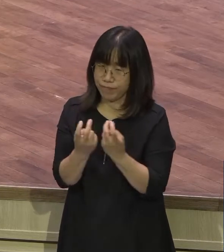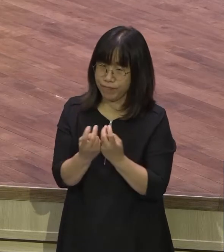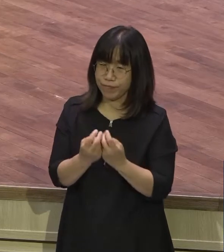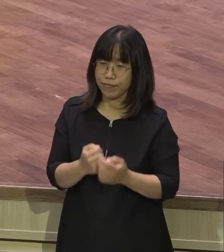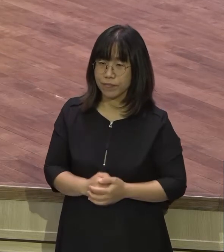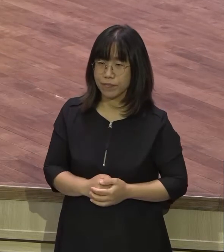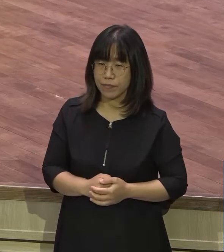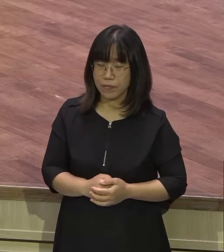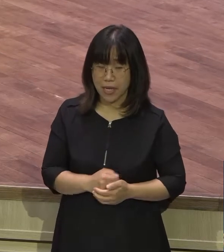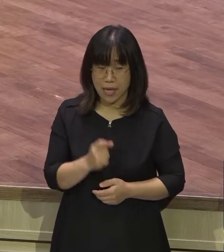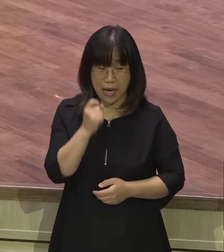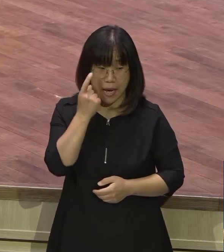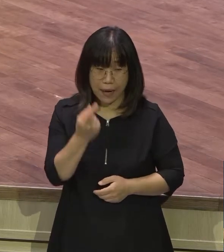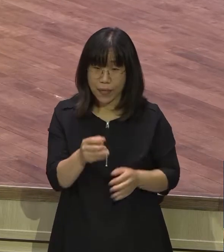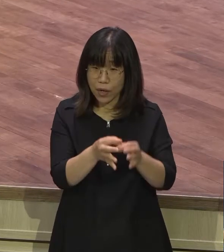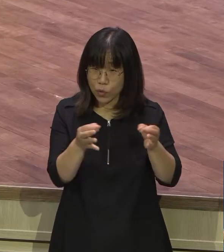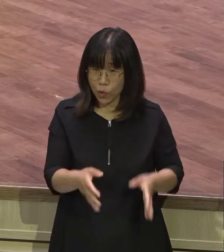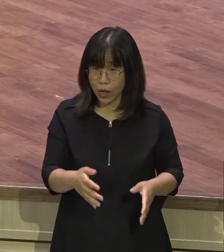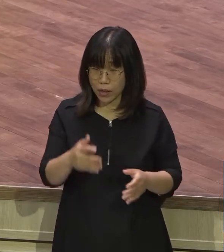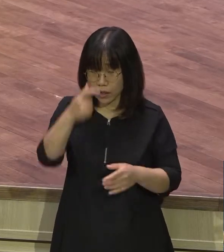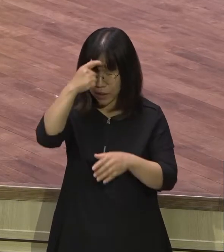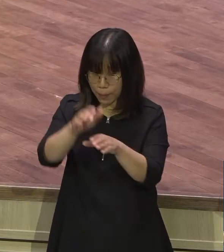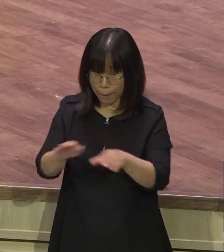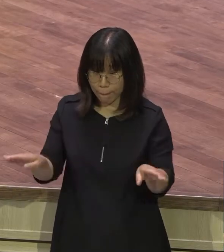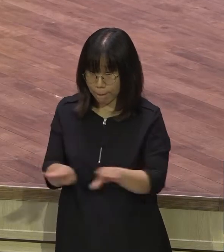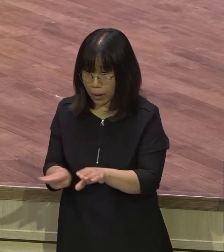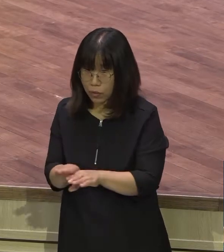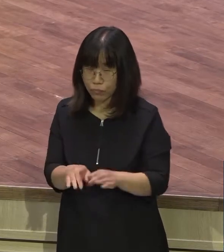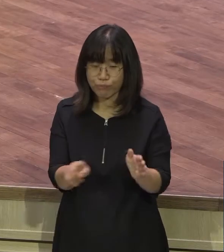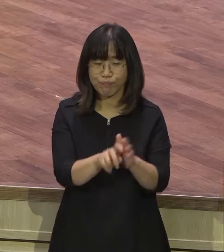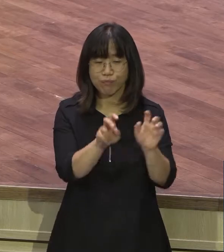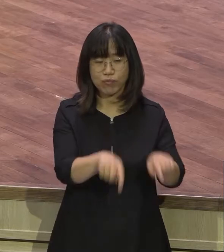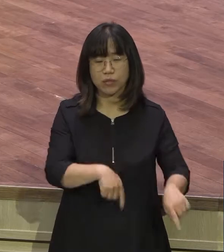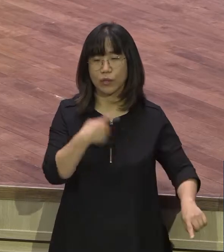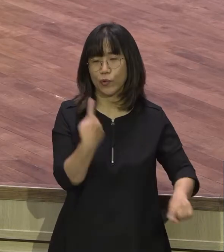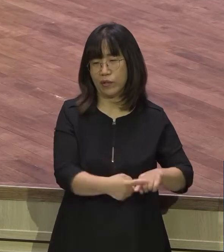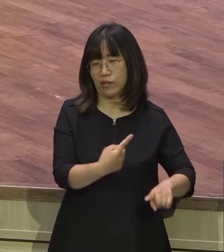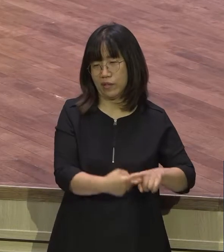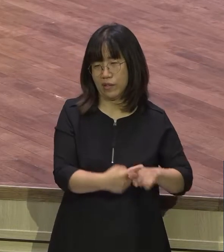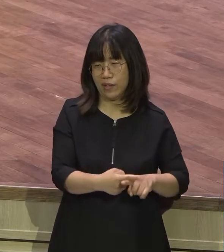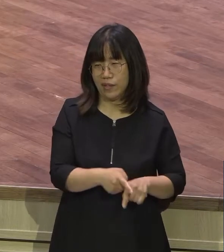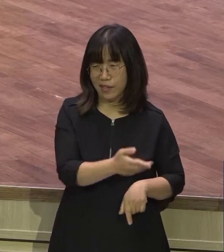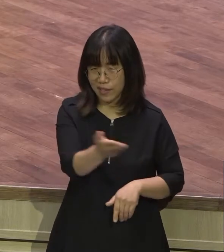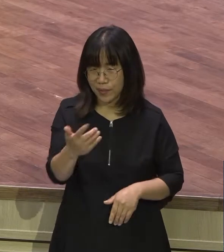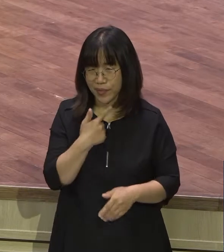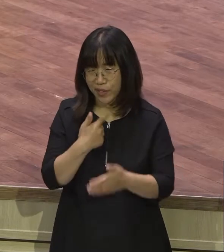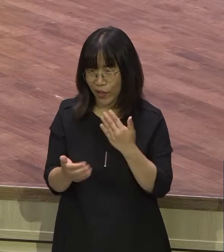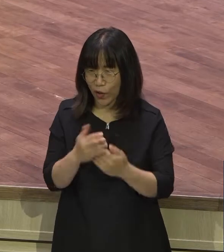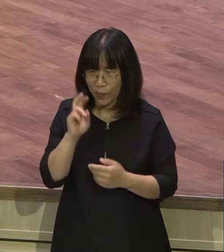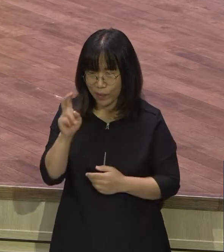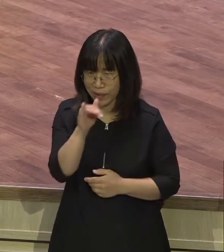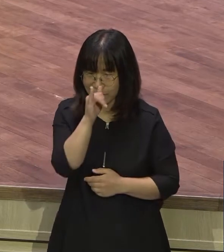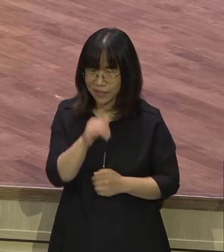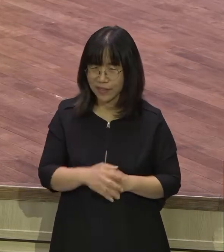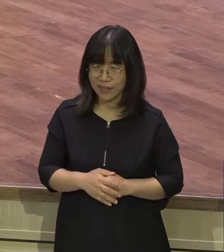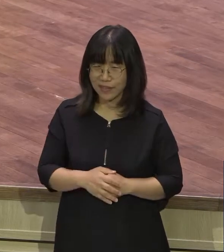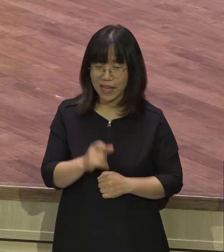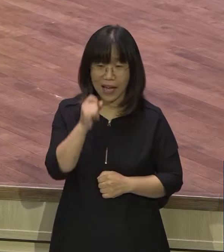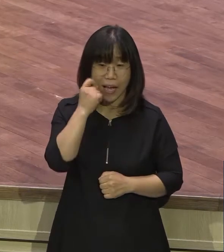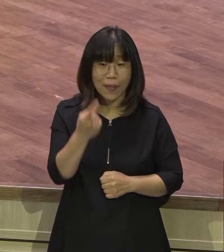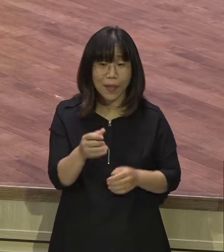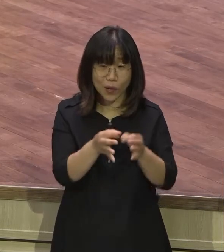한 달 동안 교회 안 나왔다. 불신자하고 거의 같아요. 여러분 경험이 있는 분들 많을 거예요. 한 달 동안 이런저런 이유로 교회를